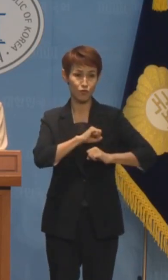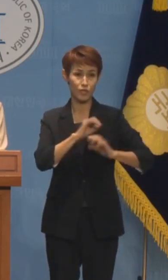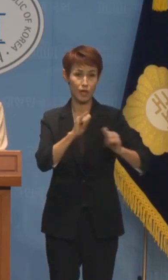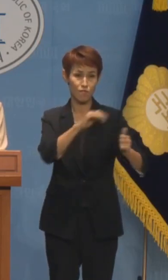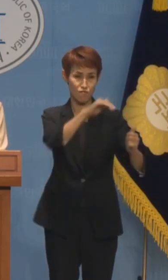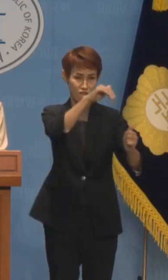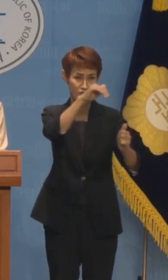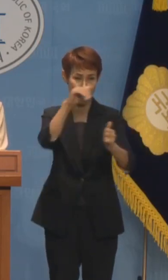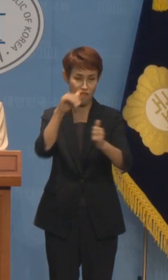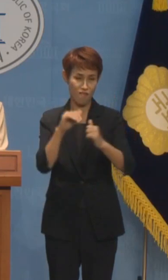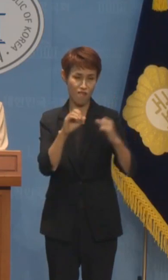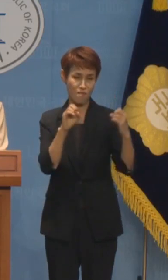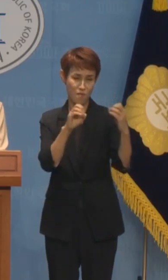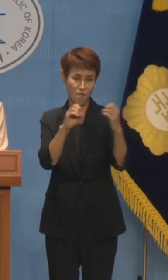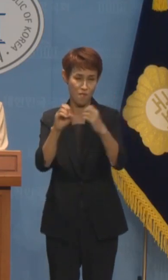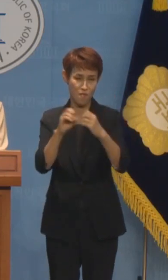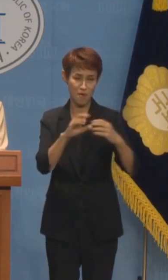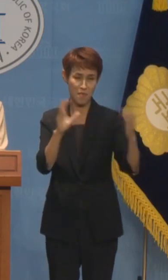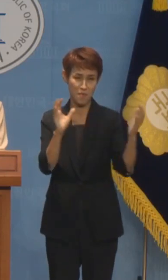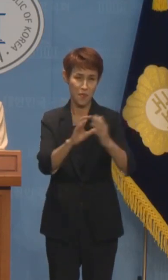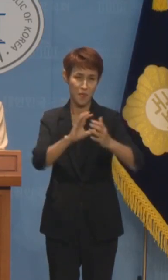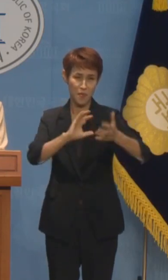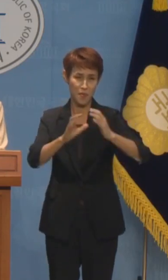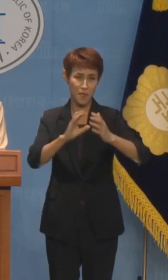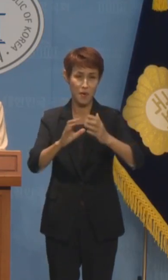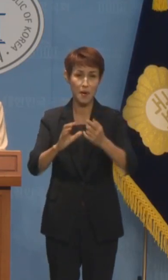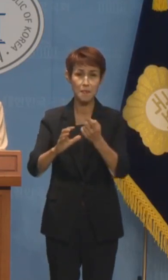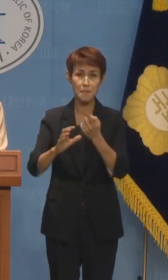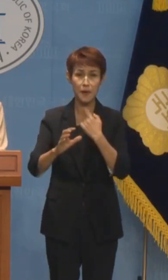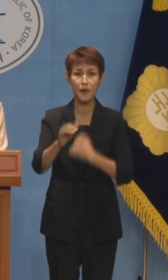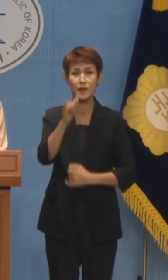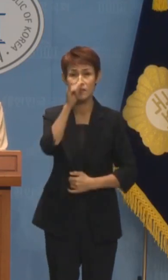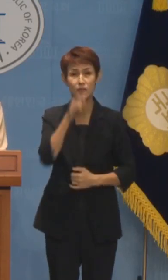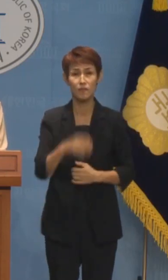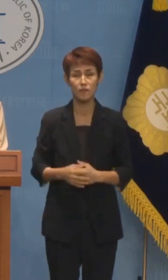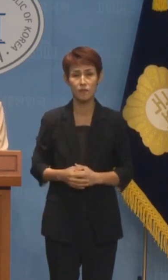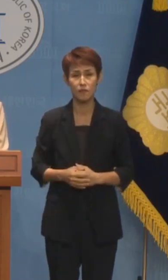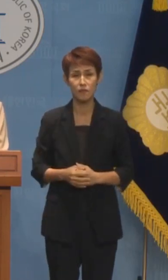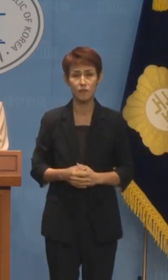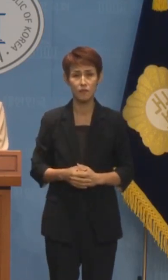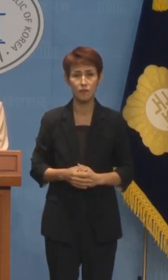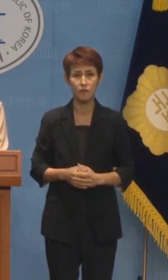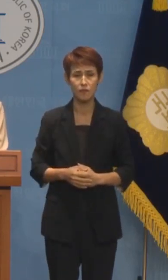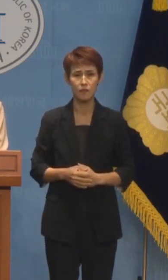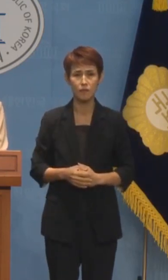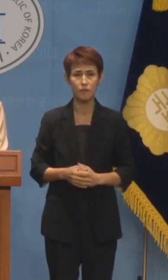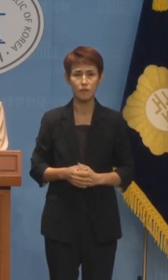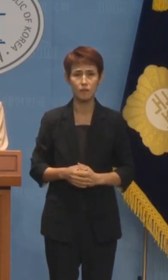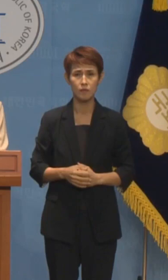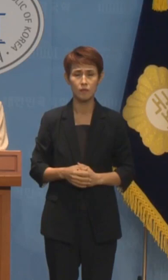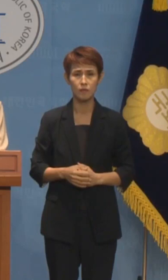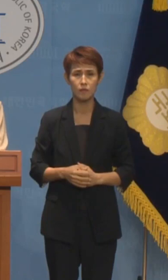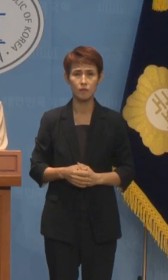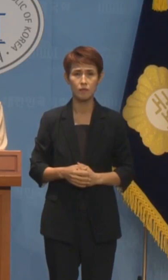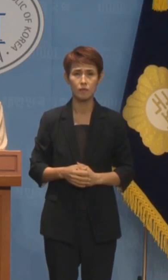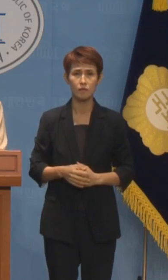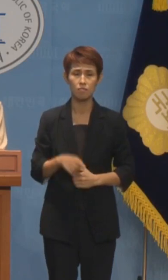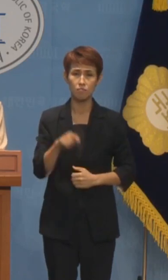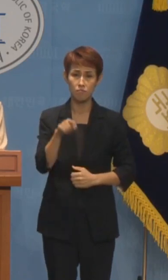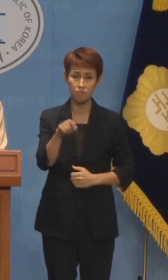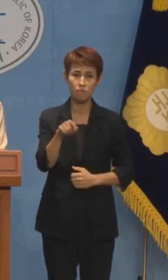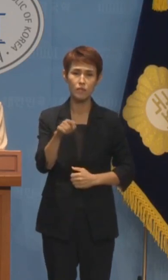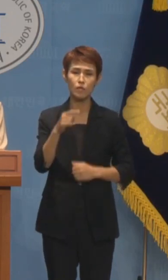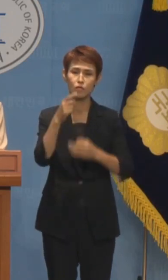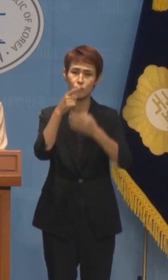수방사령관 방첩 사령관 등 군의 핵심 인사들을 불러 모임을 했다는 의혹을 받고 있습니다 윤석열